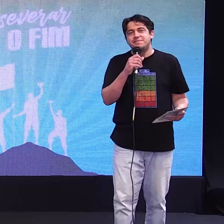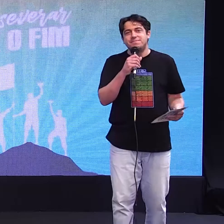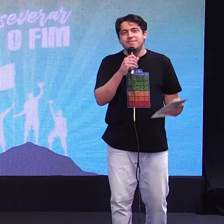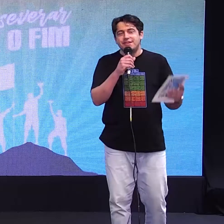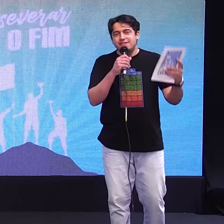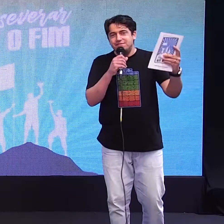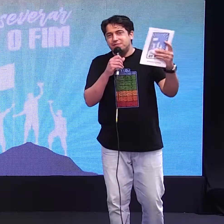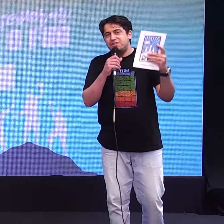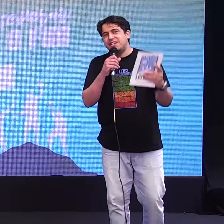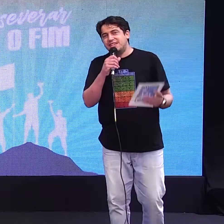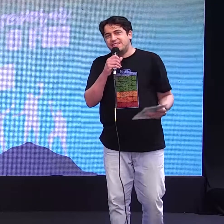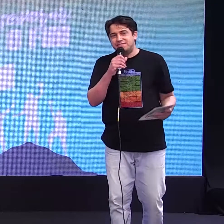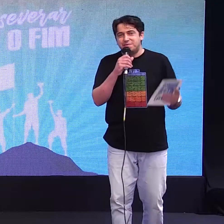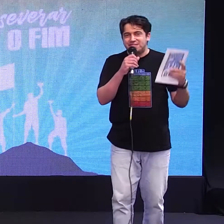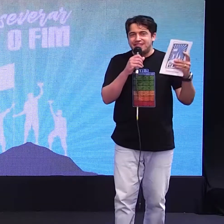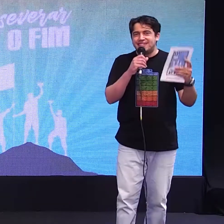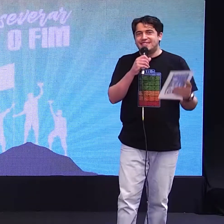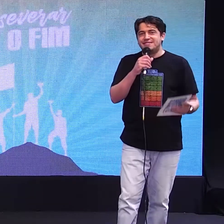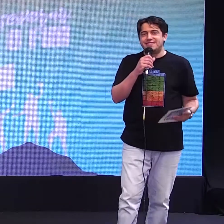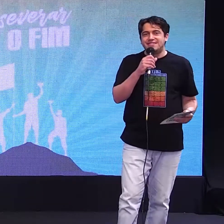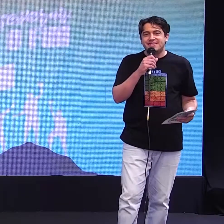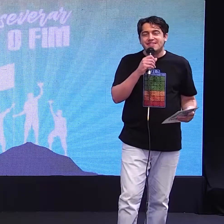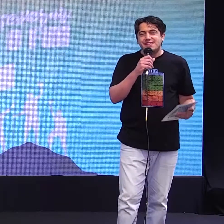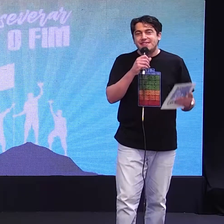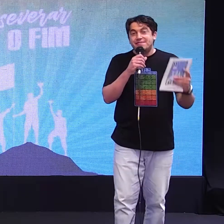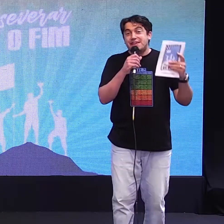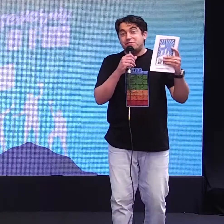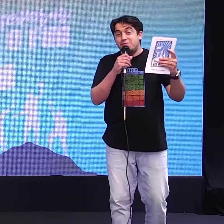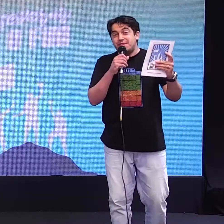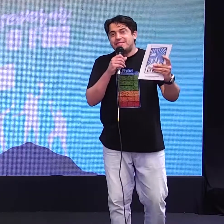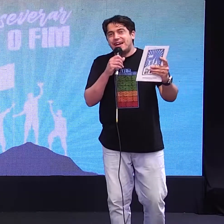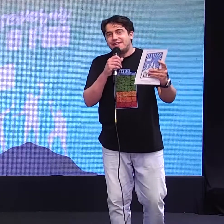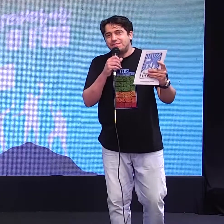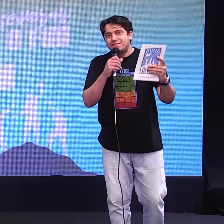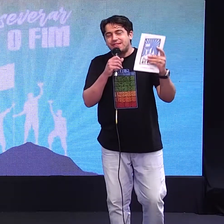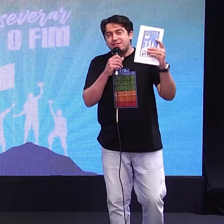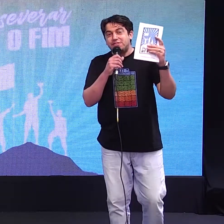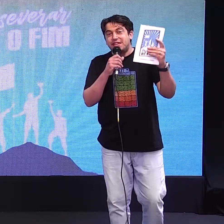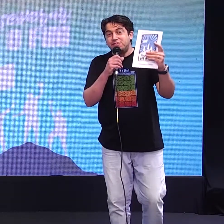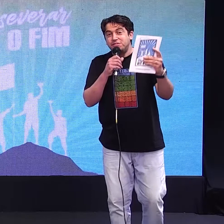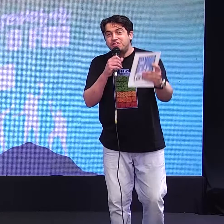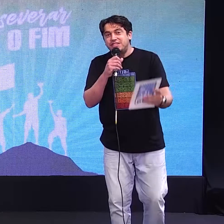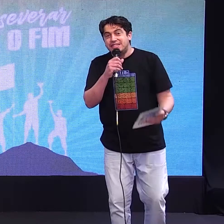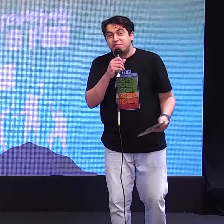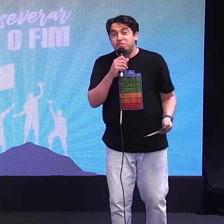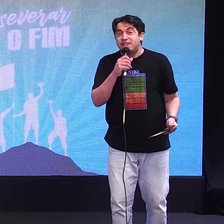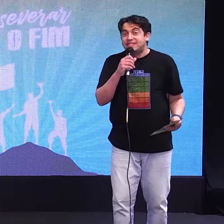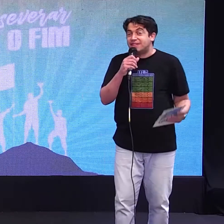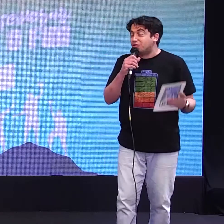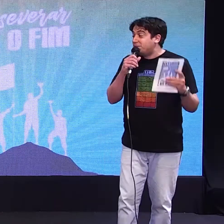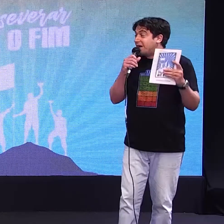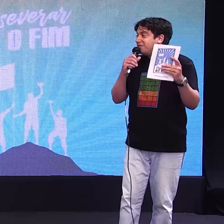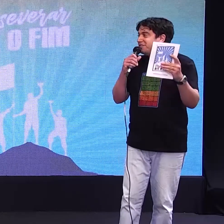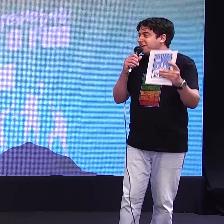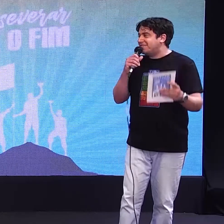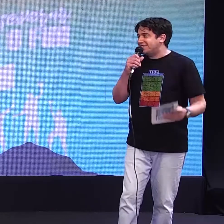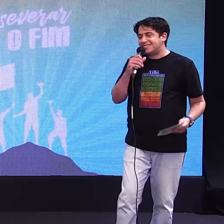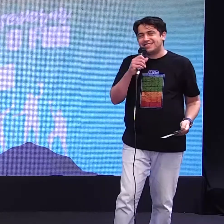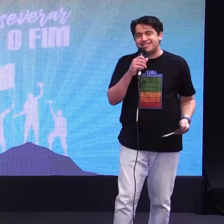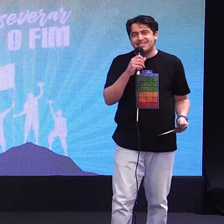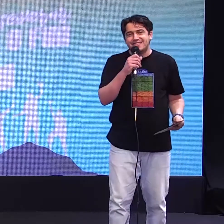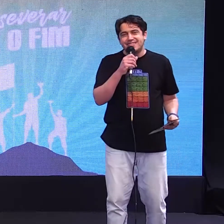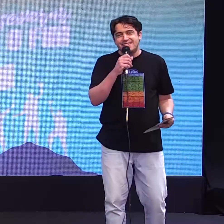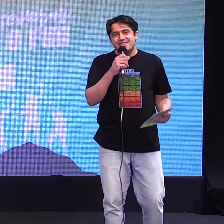irmãos. Vamos chegando, vamos sentando. Vai começar o segundo dia da Conferência Global de